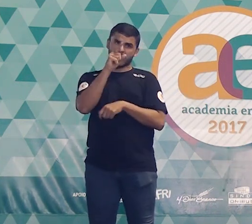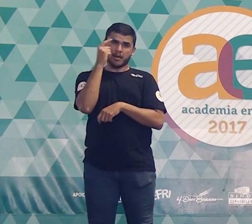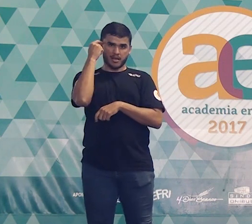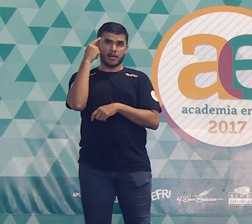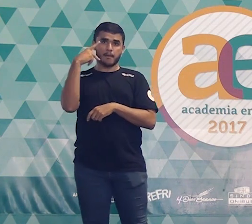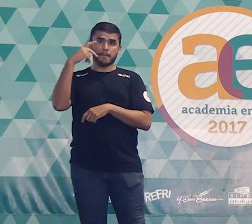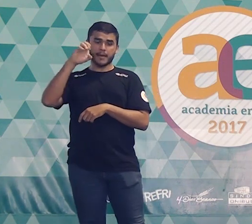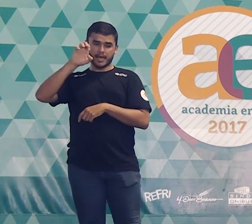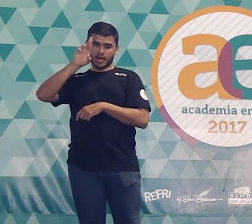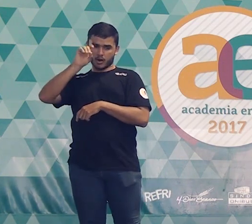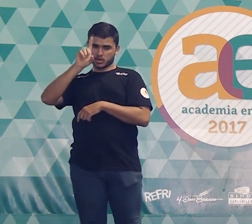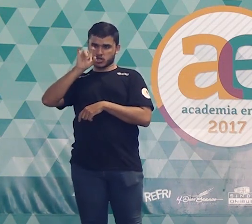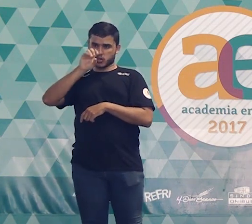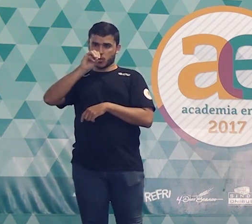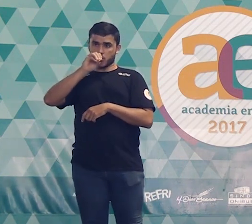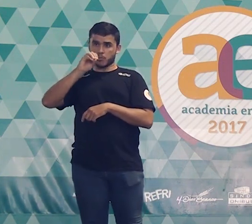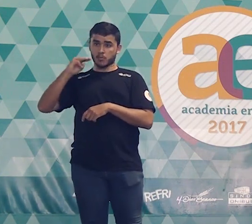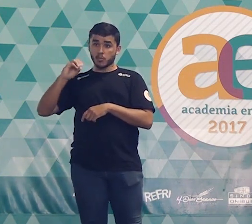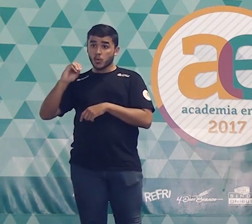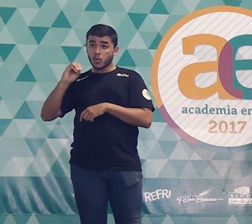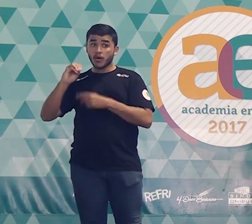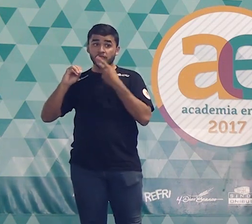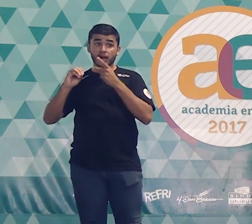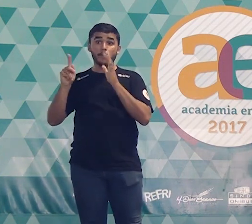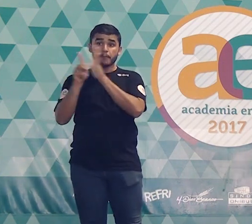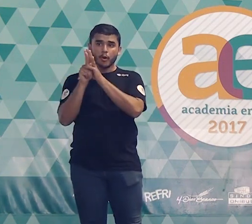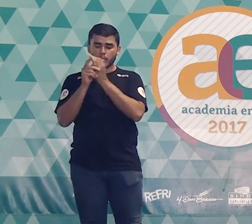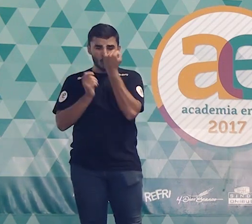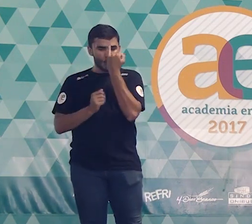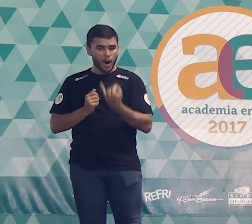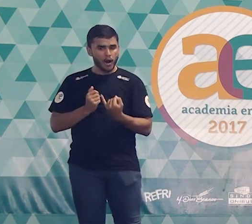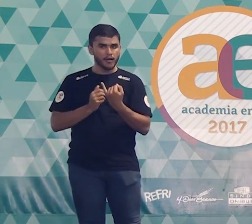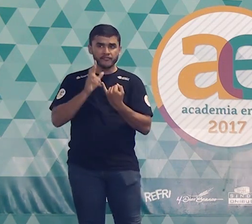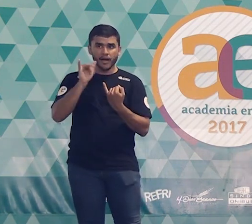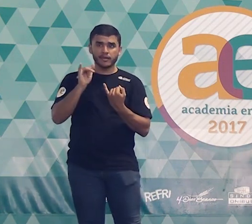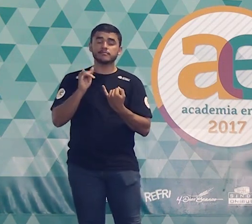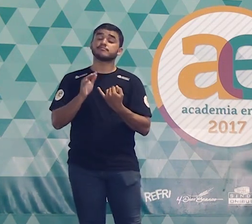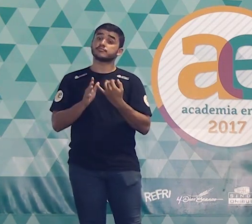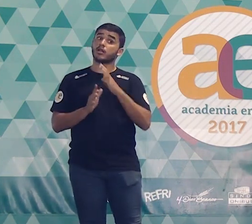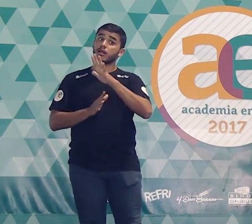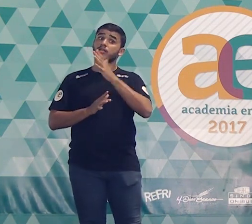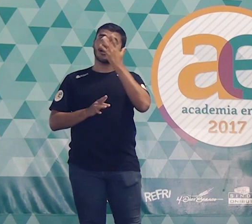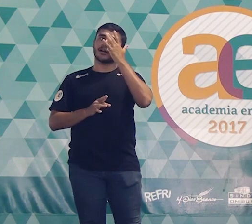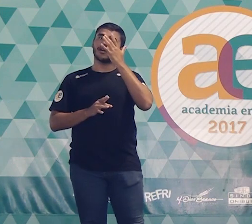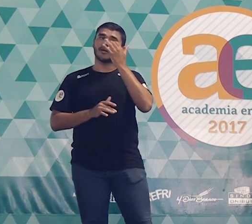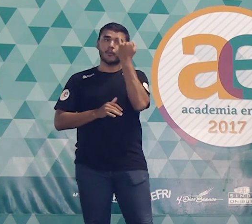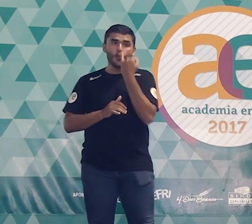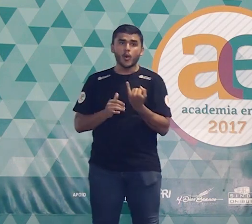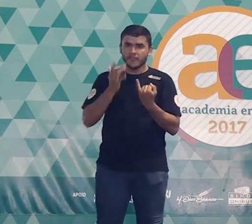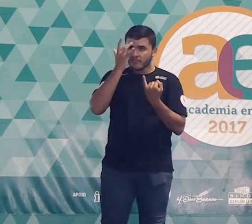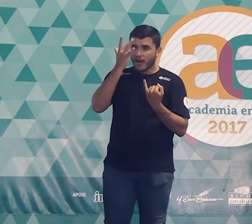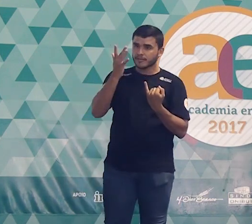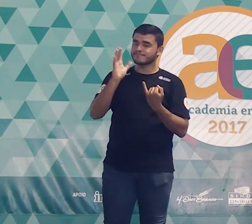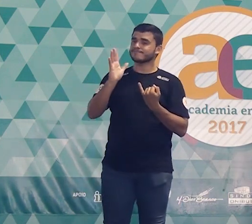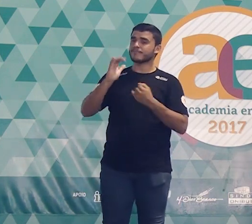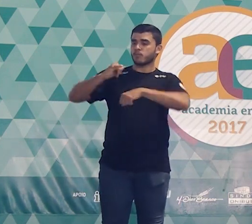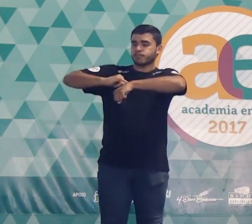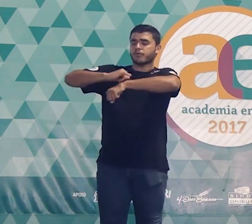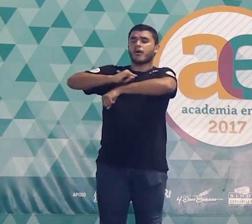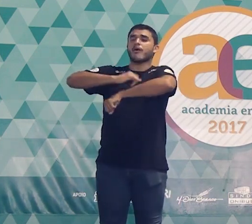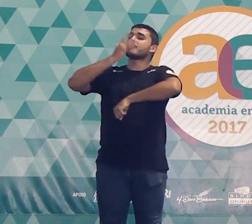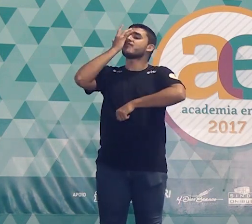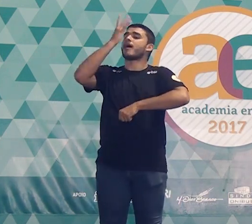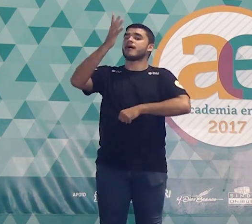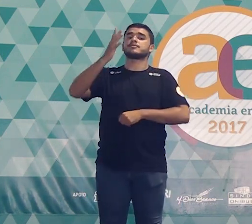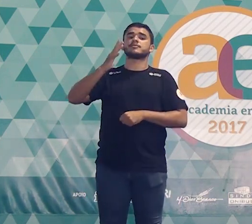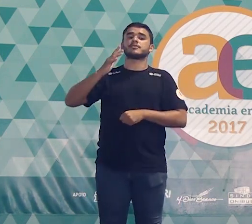É, mas só lembrando na bioquímica que não é fácil emagrecer, é fácil engordar, não é não? Agora emagrecer é mais difícil,